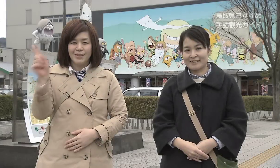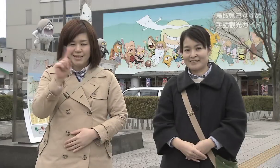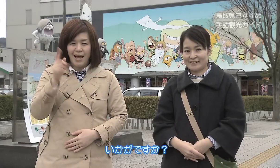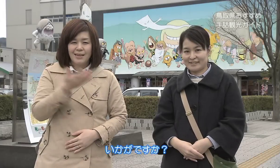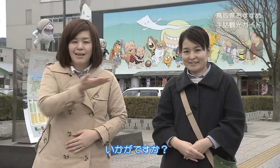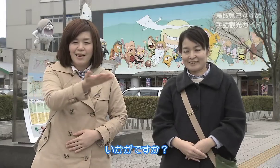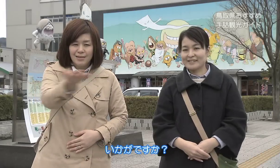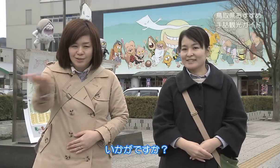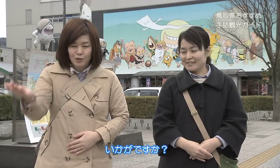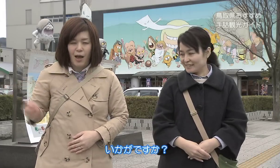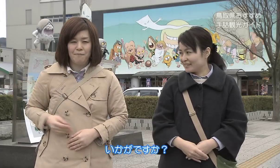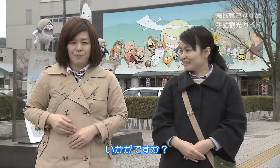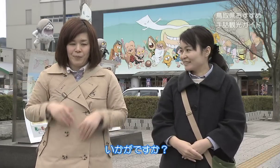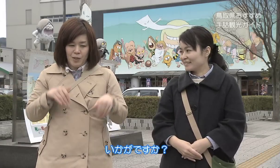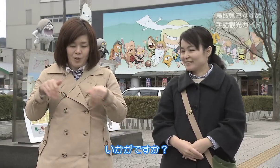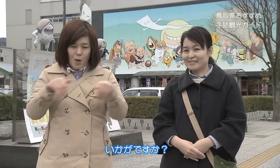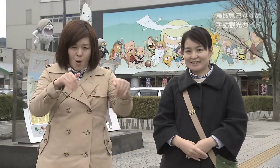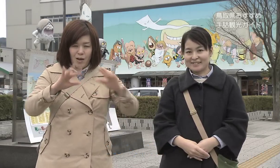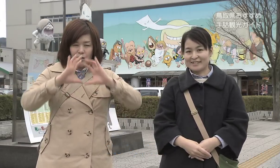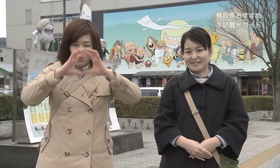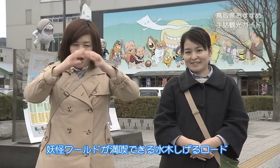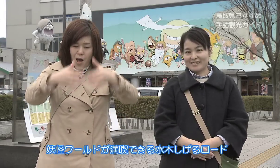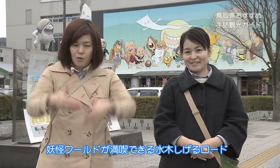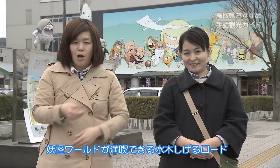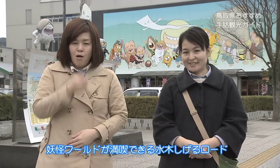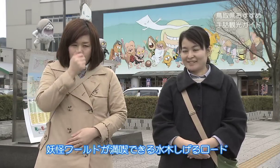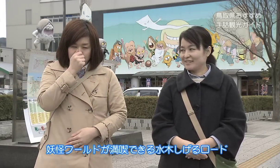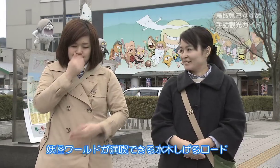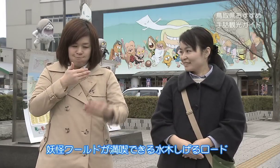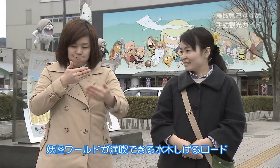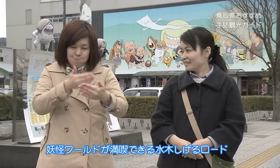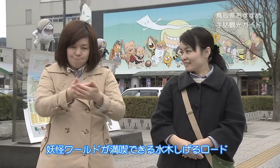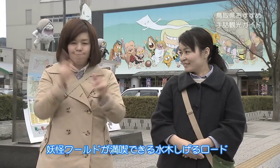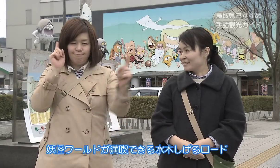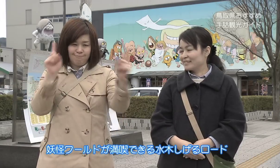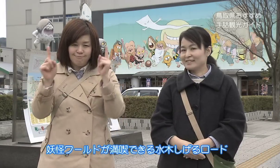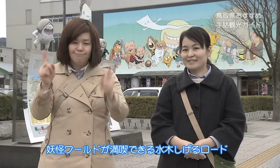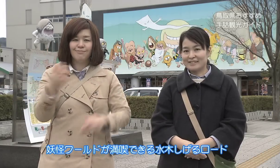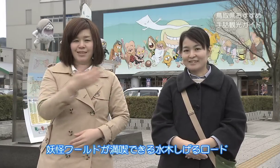くださいいかがですか妖怪ワールドが満喫